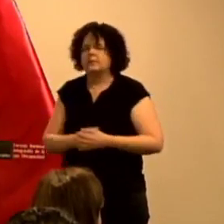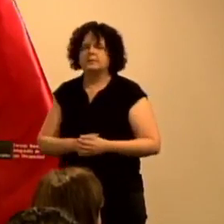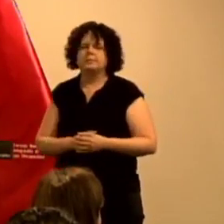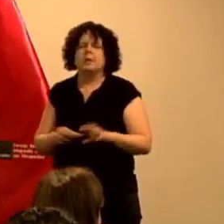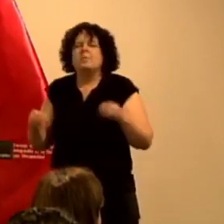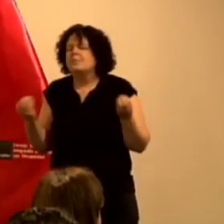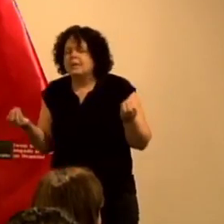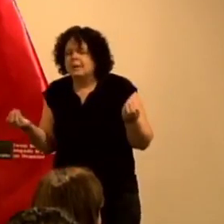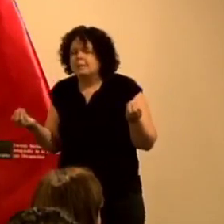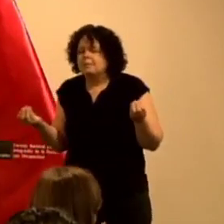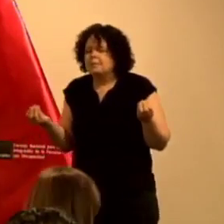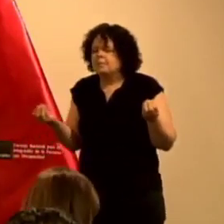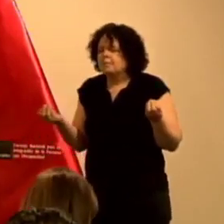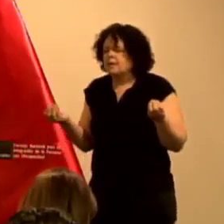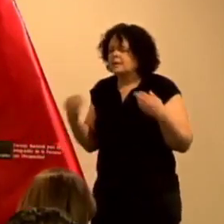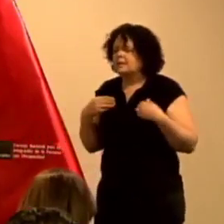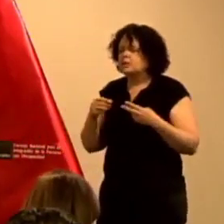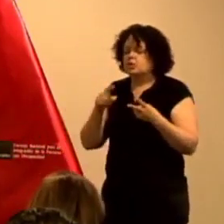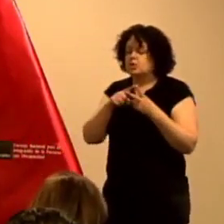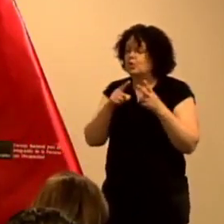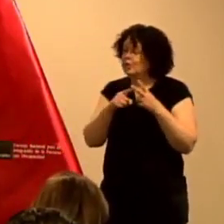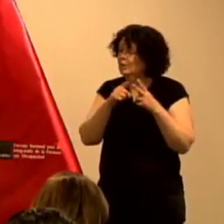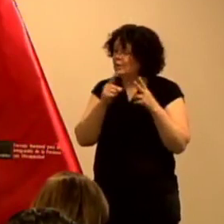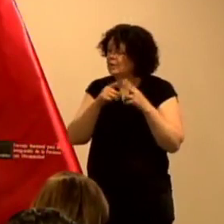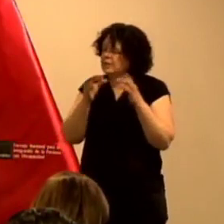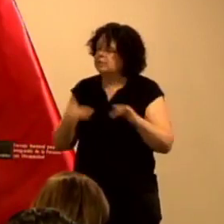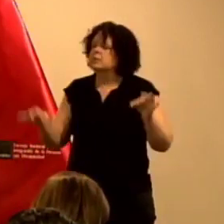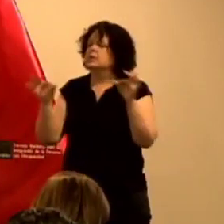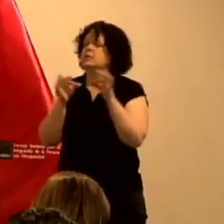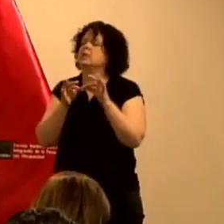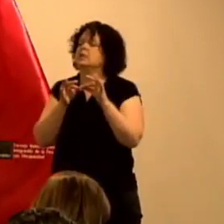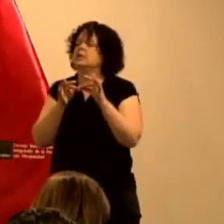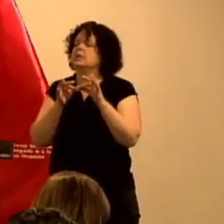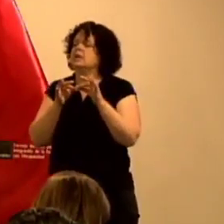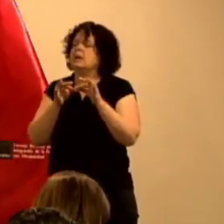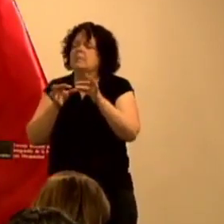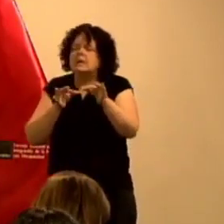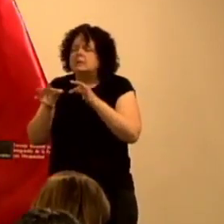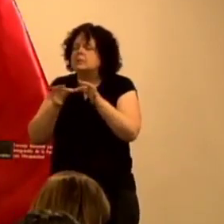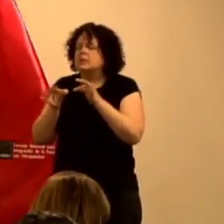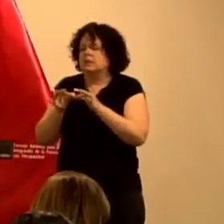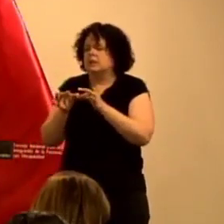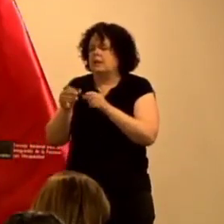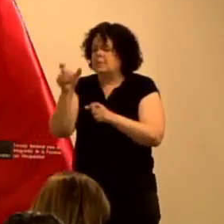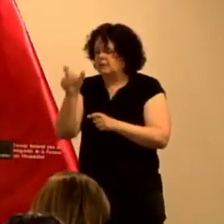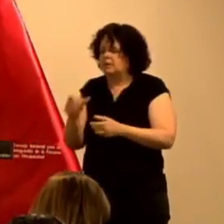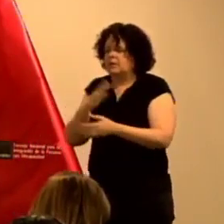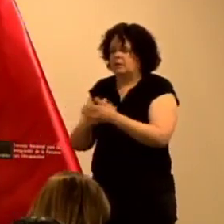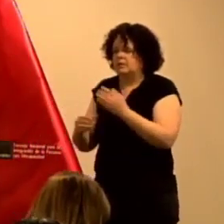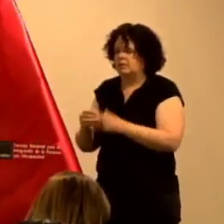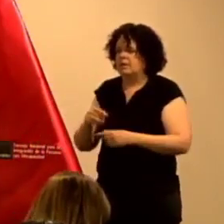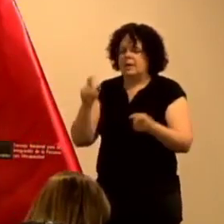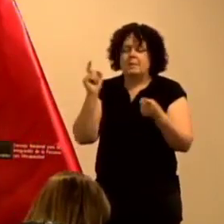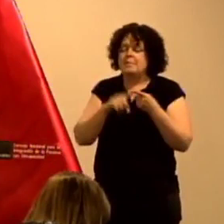ineludiblemente, porque tienen dos aspectos que son importantes para definirla como persona con discapacidad. Primero, la condición, y